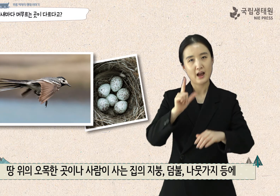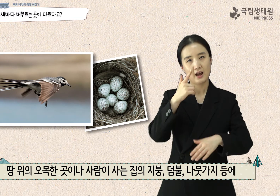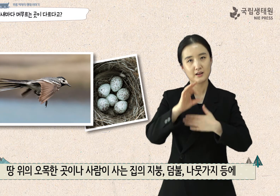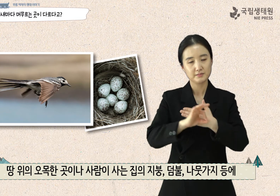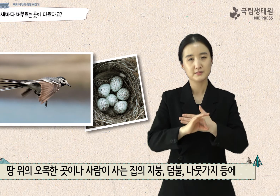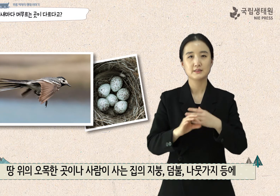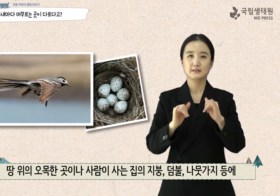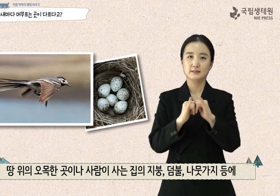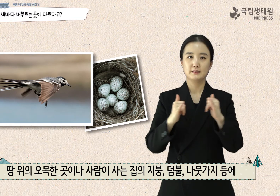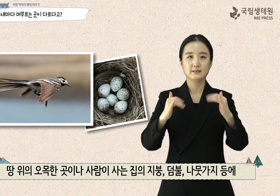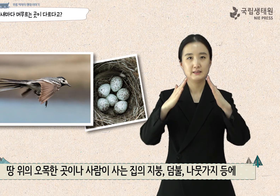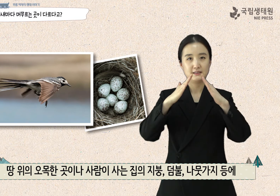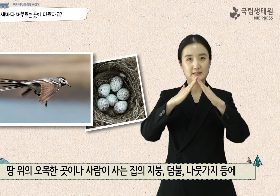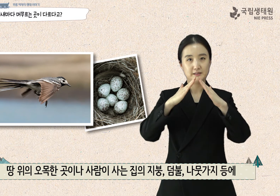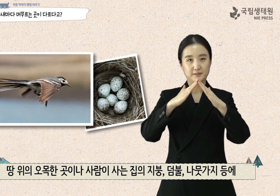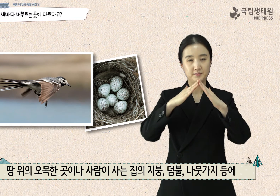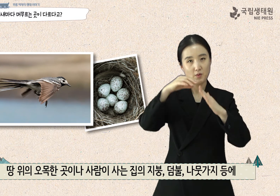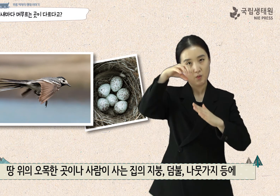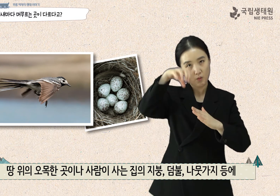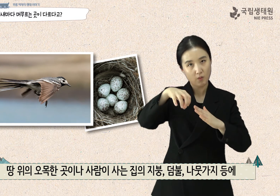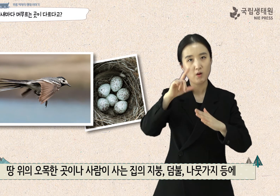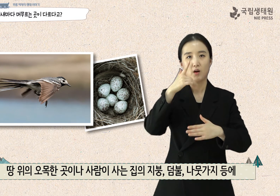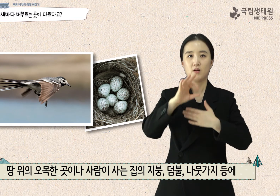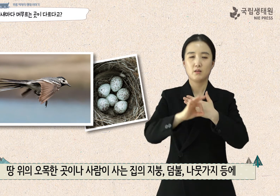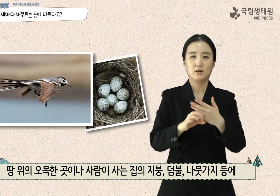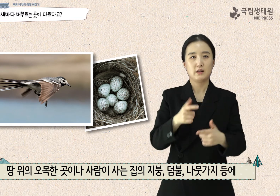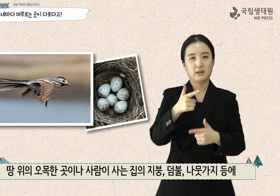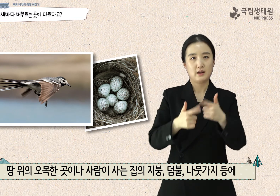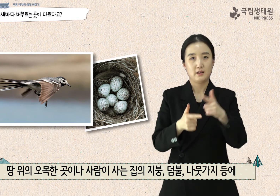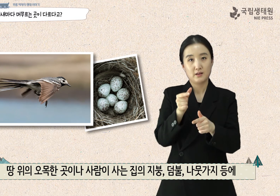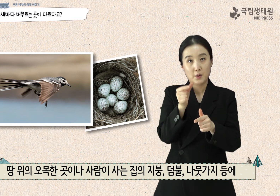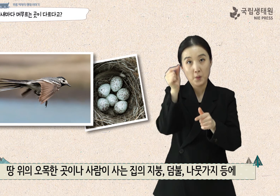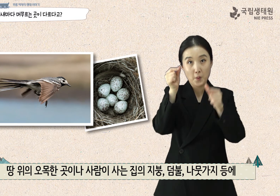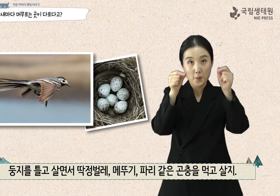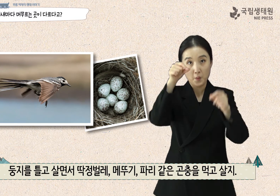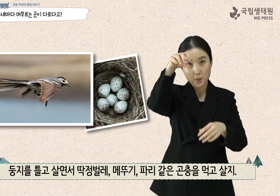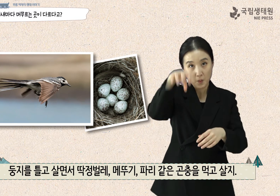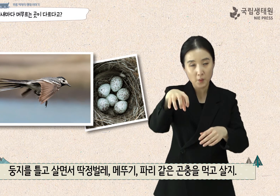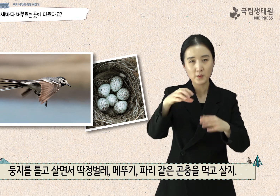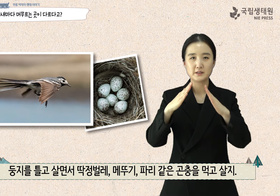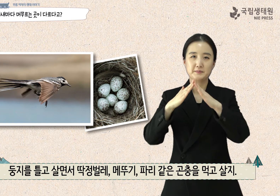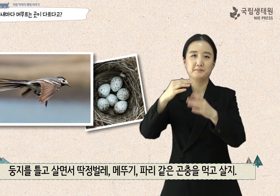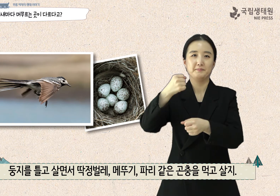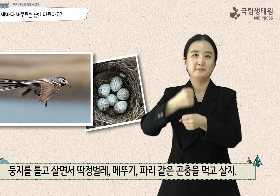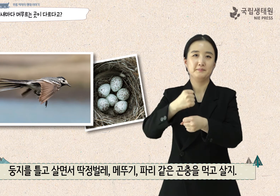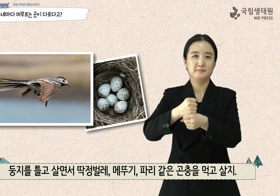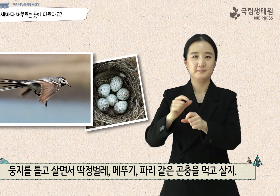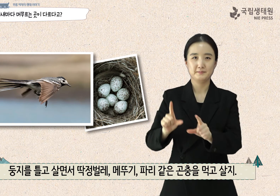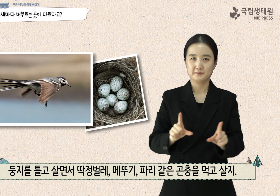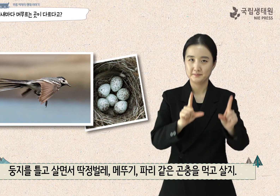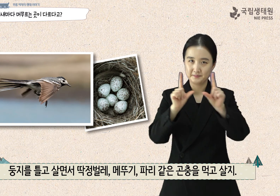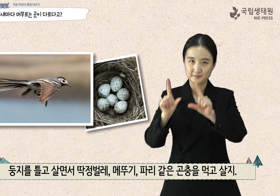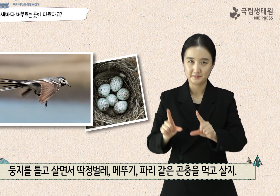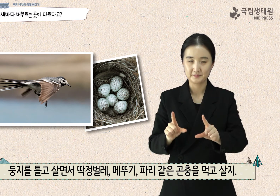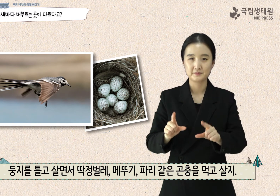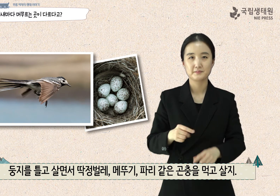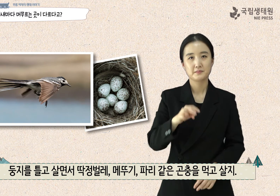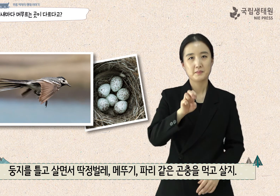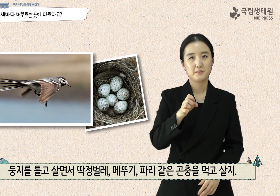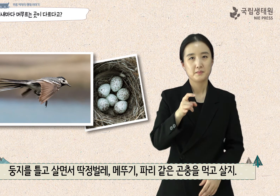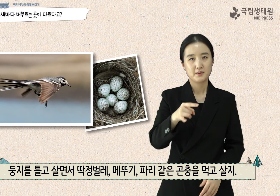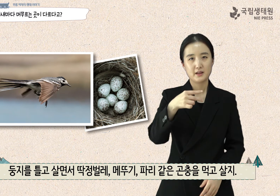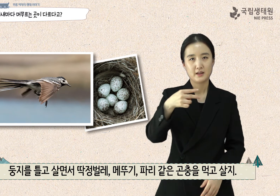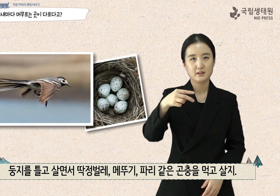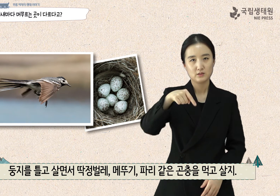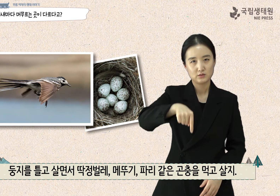덤불, 나뭇가지 등의 둥지를 틀고 살면서 딱정벌레, 메뚜기, 파리 같은